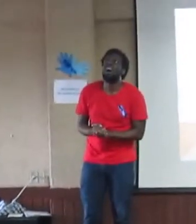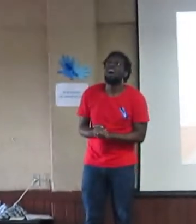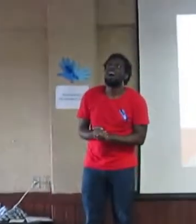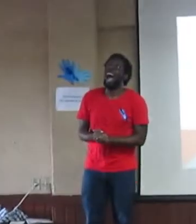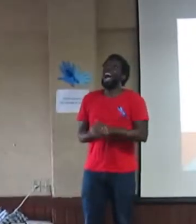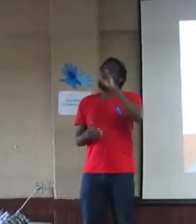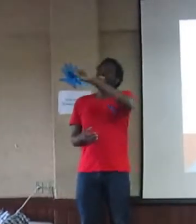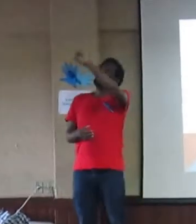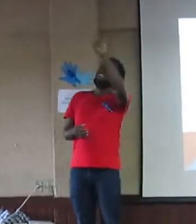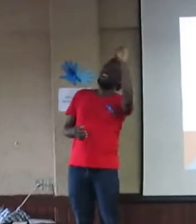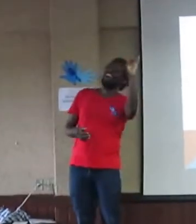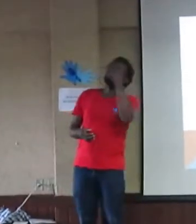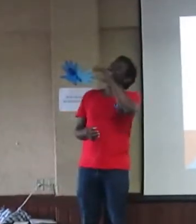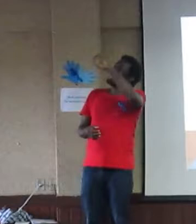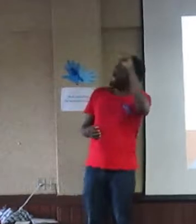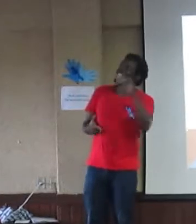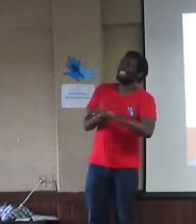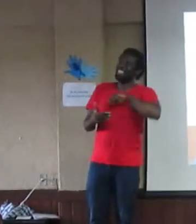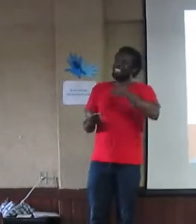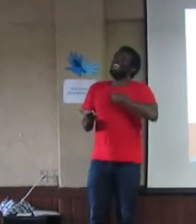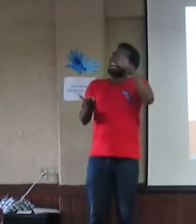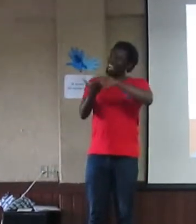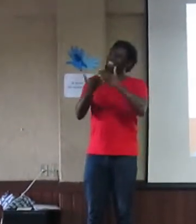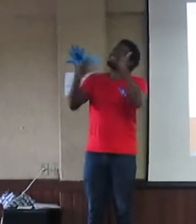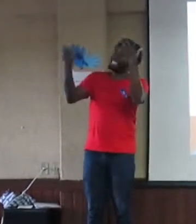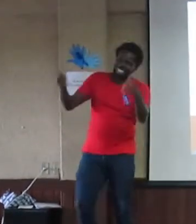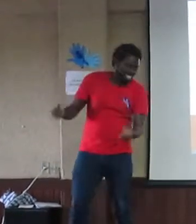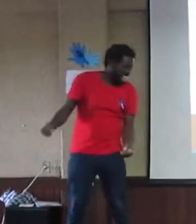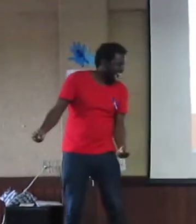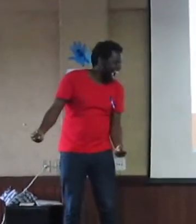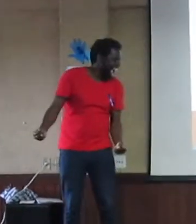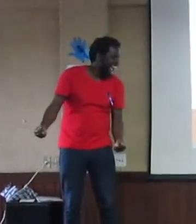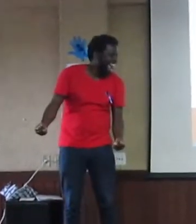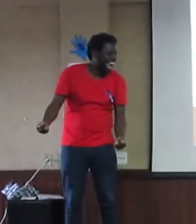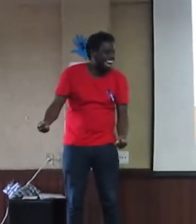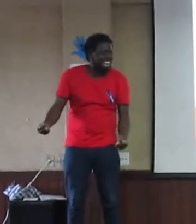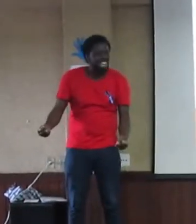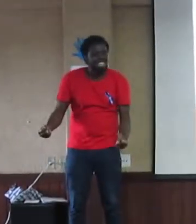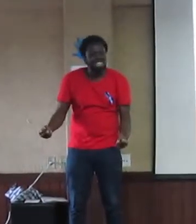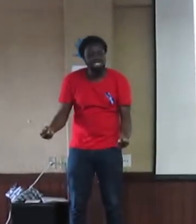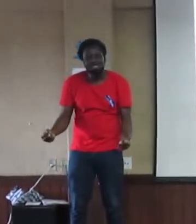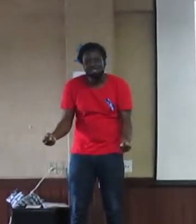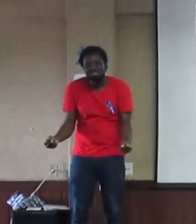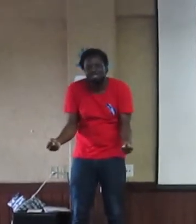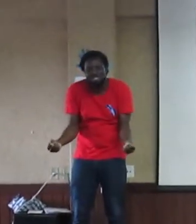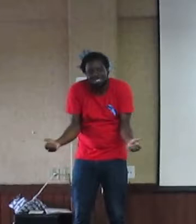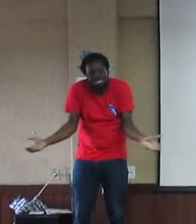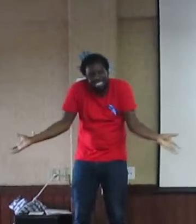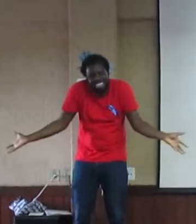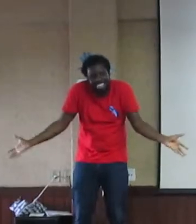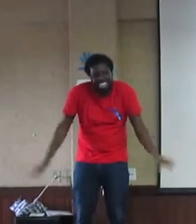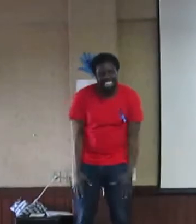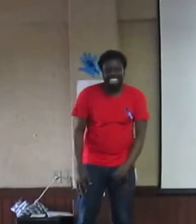policial: Você é surdo? Ok, bom dia. Meu sinal é esse, eu sou intérprete. Aí